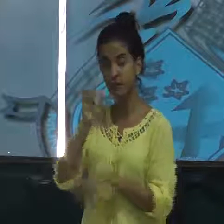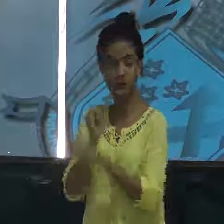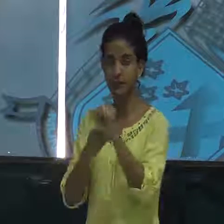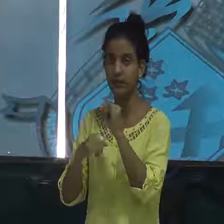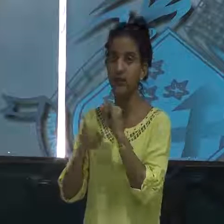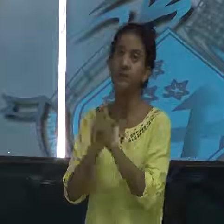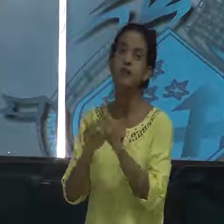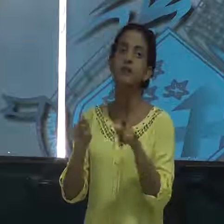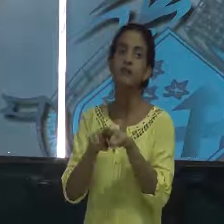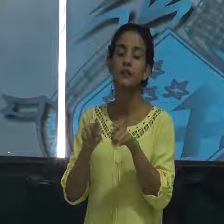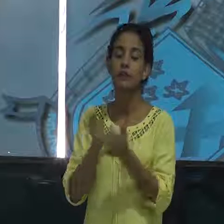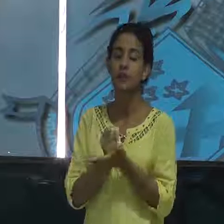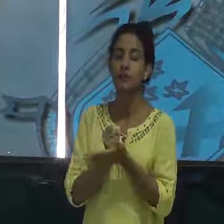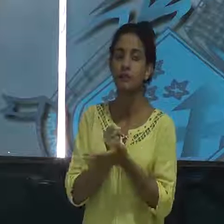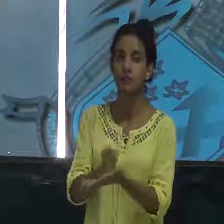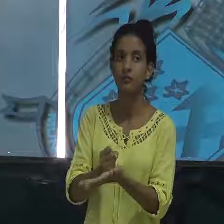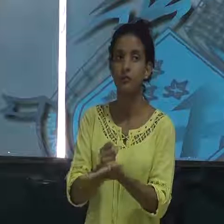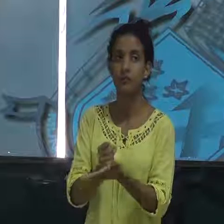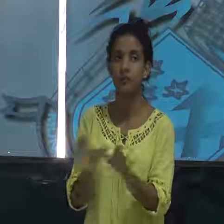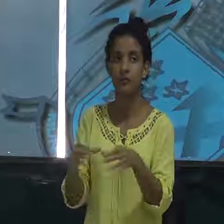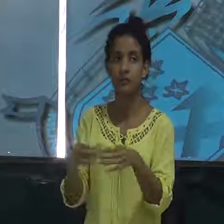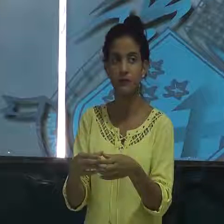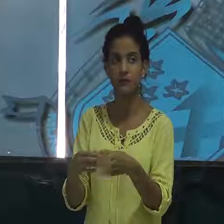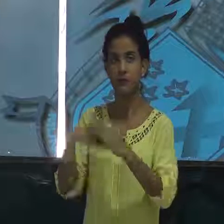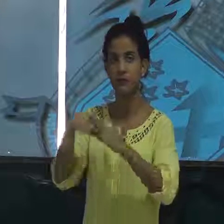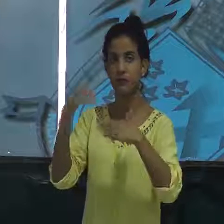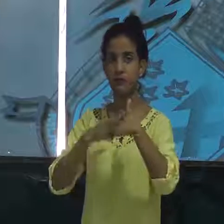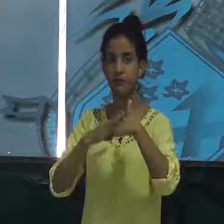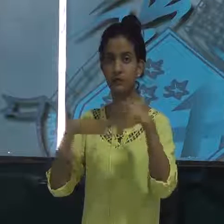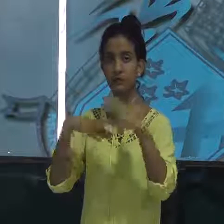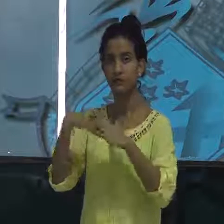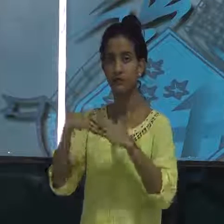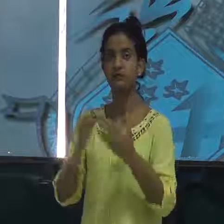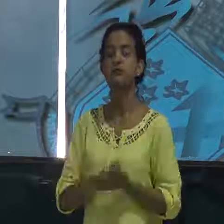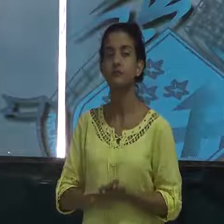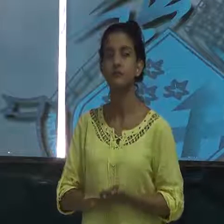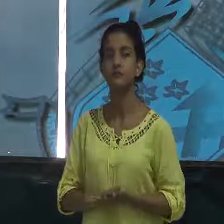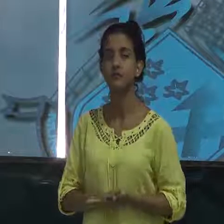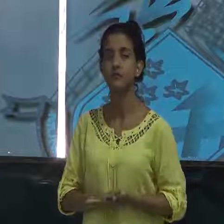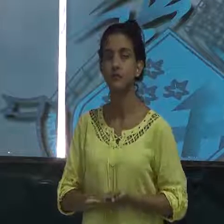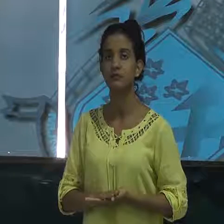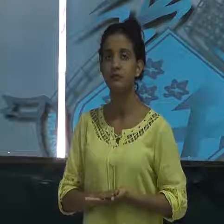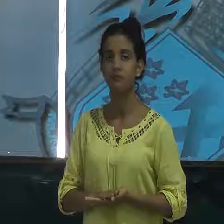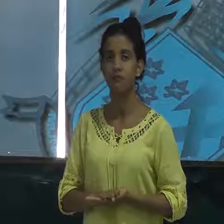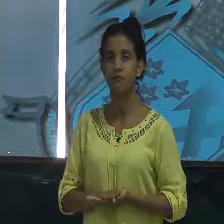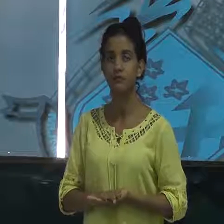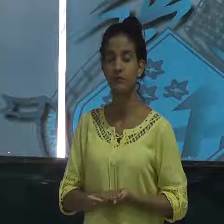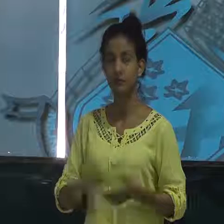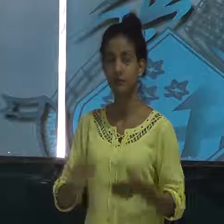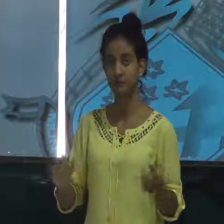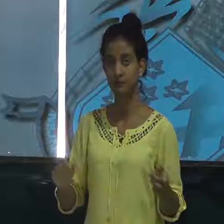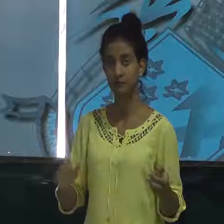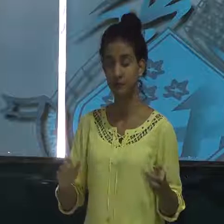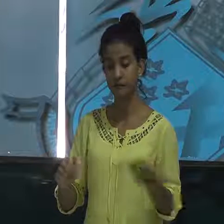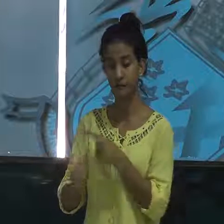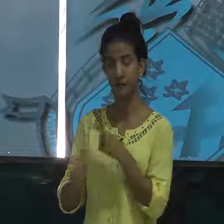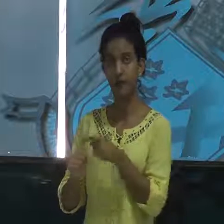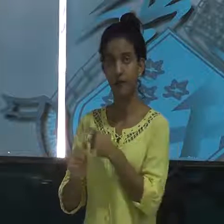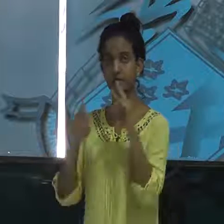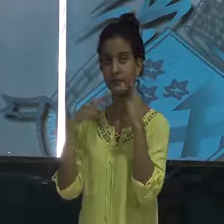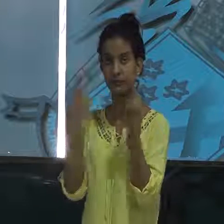para a equipe de recenseadores e supervisores. A primeira reunião ocorrerá no